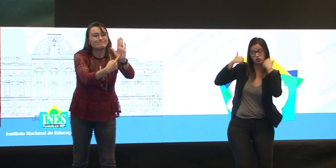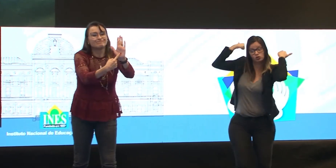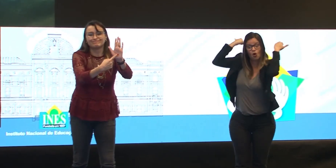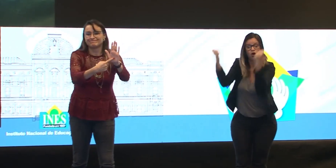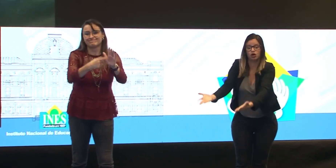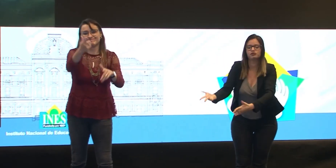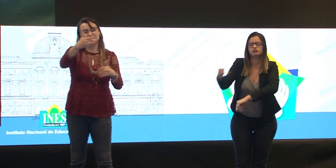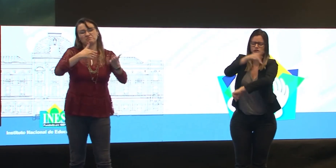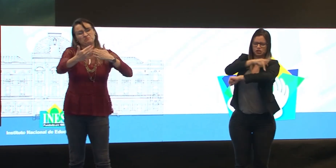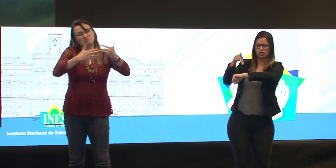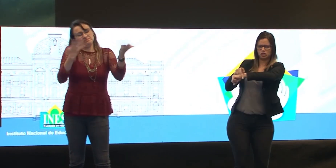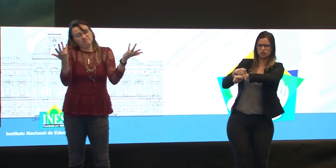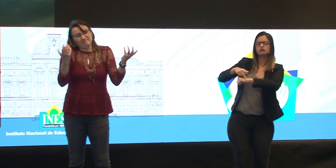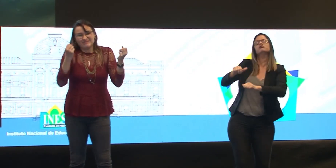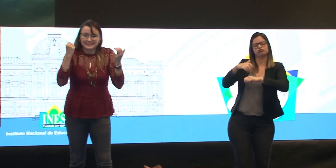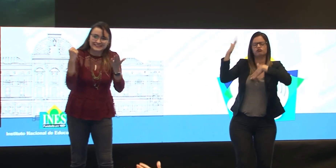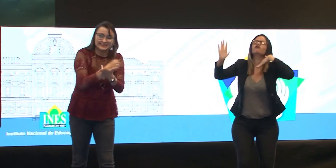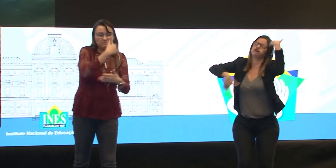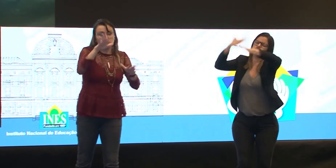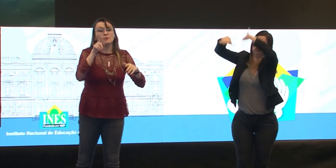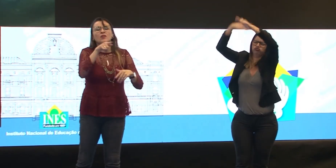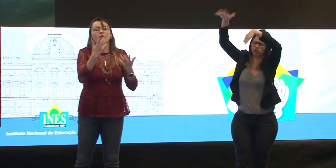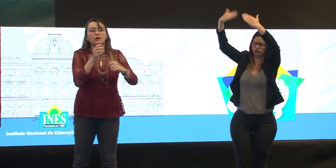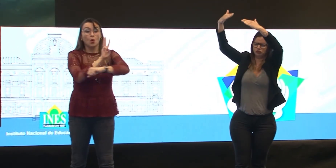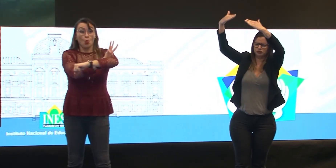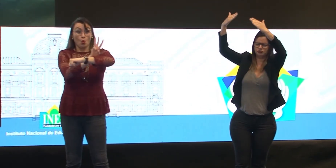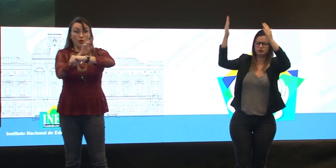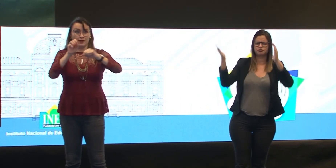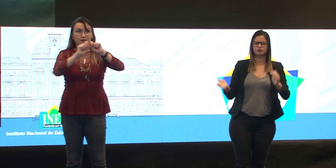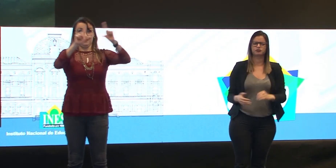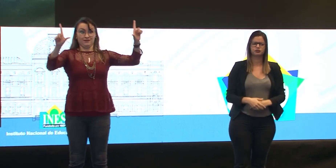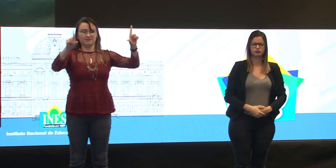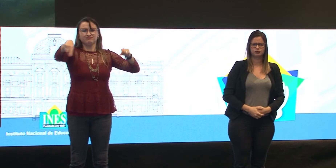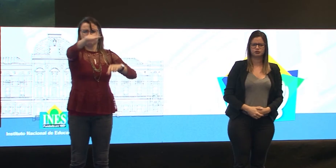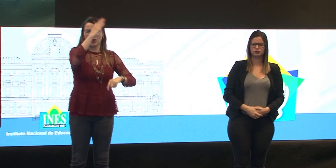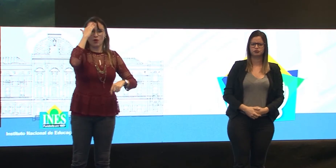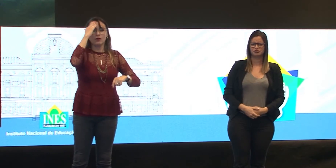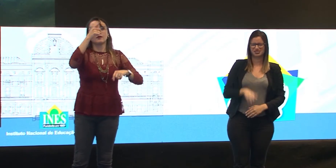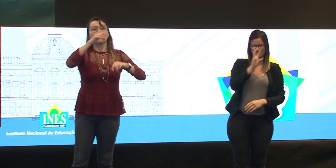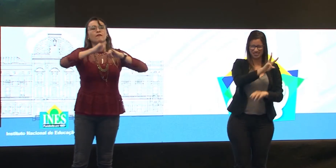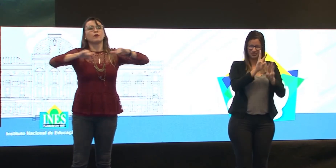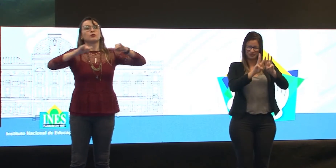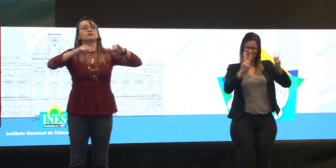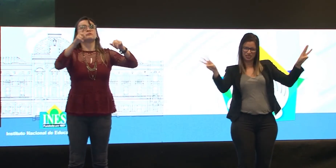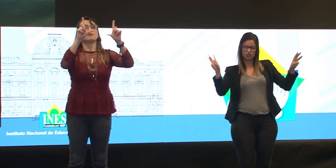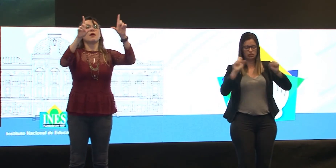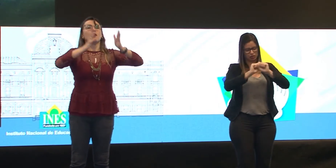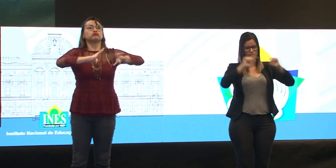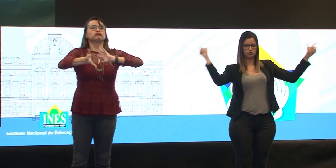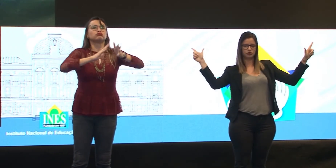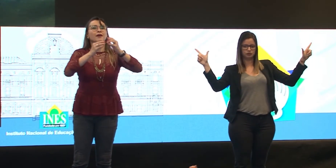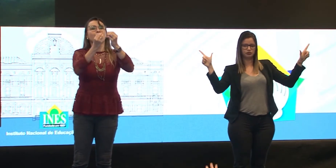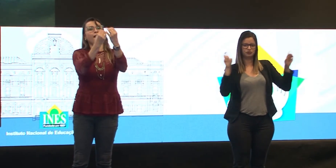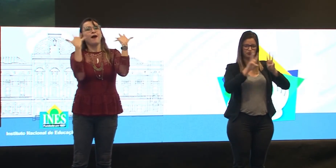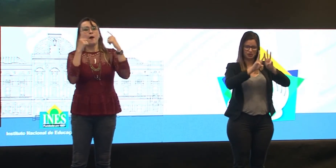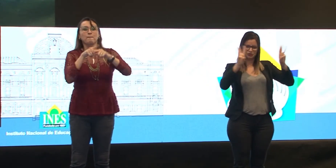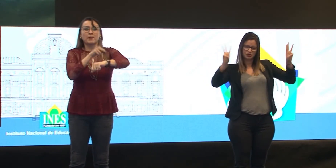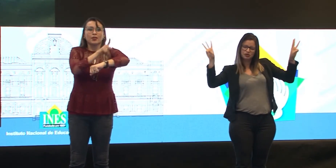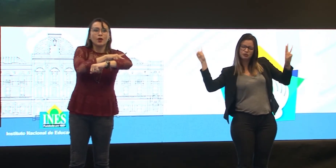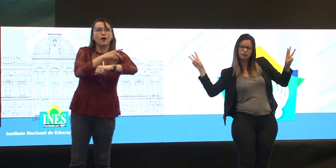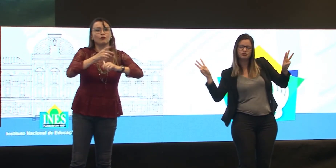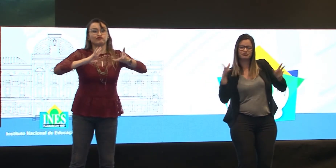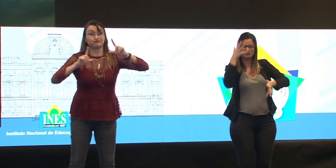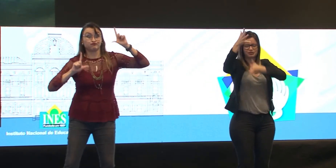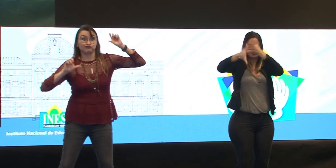de informativos, de materiais que eu gostaria de mostrar agora, mas como eu estou sem minha apresentação, a gente tem uma plataforma onde são